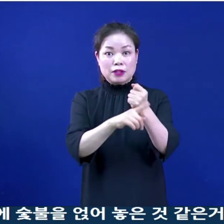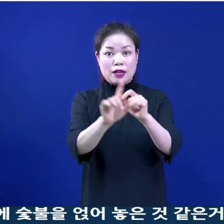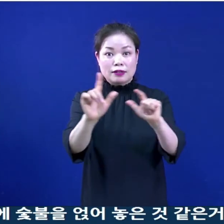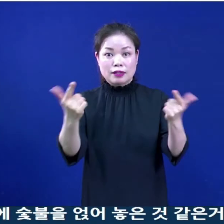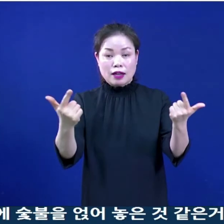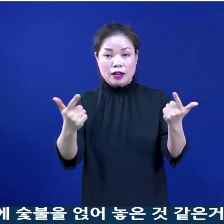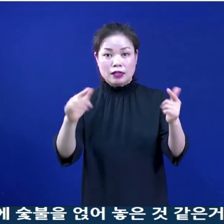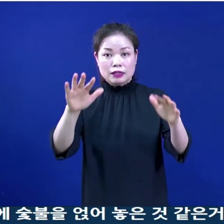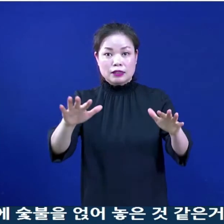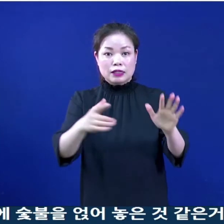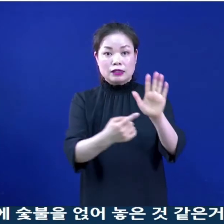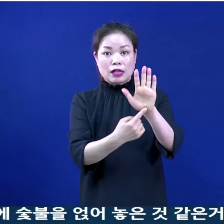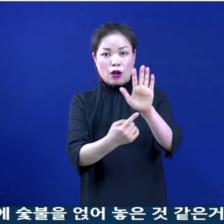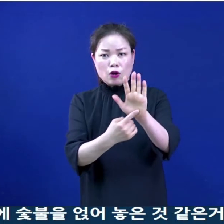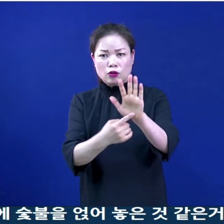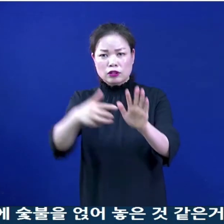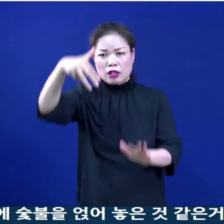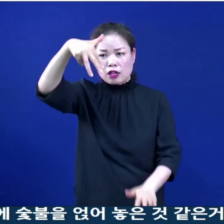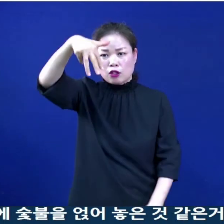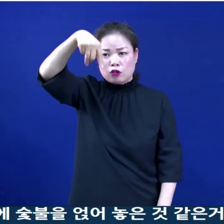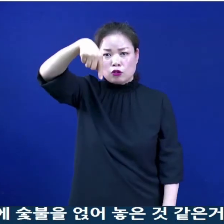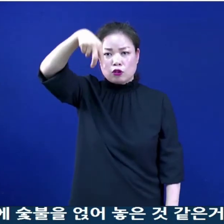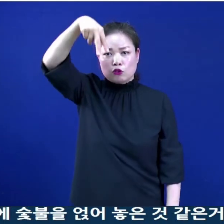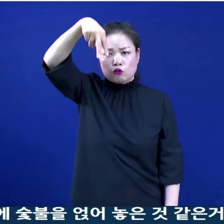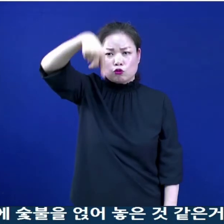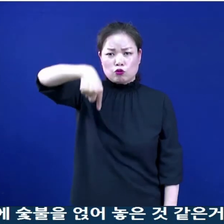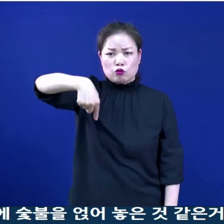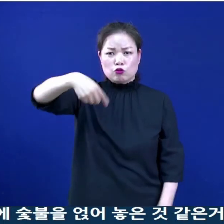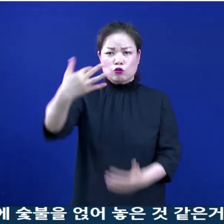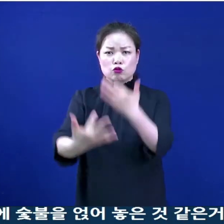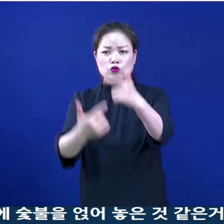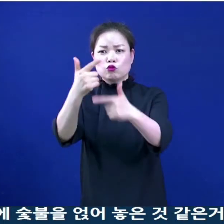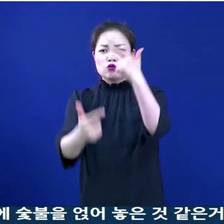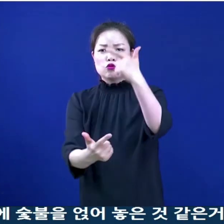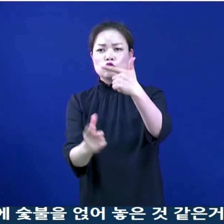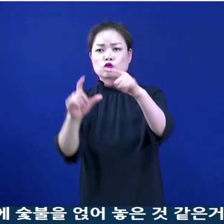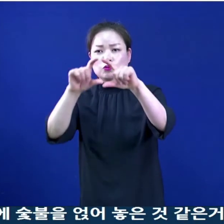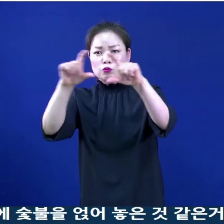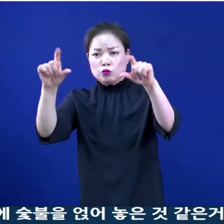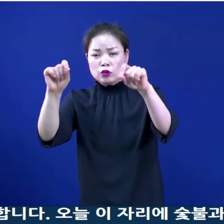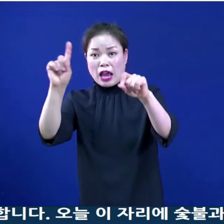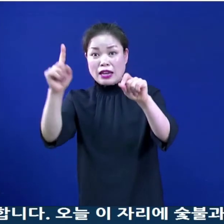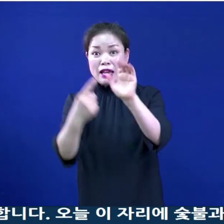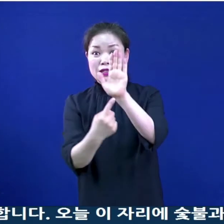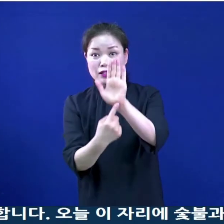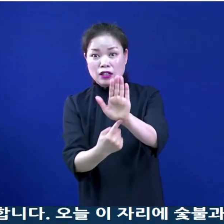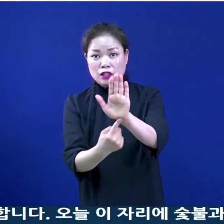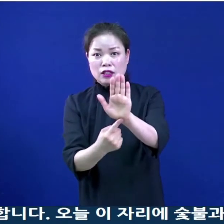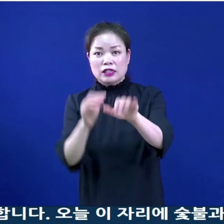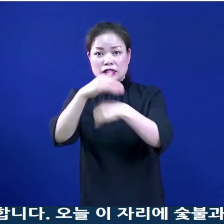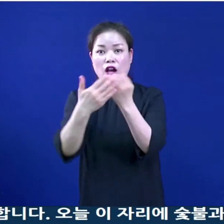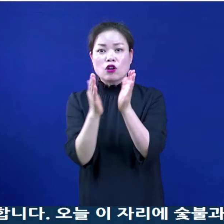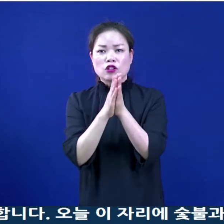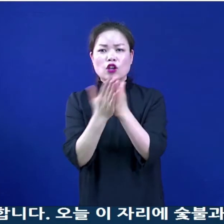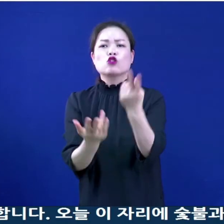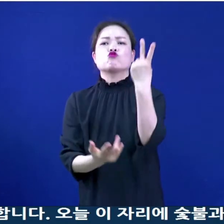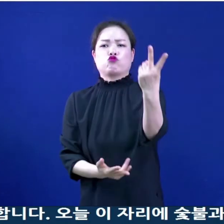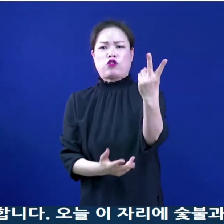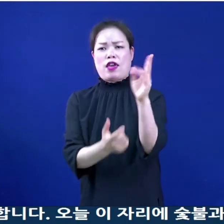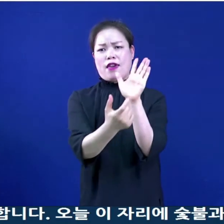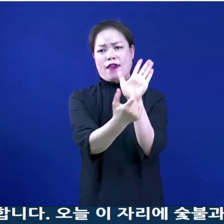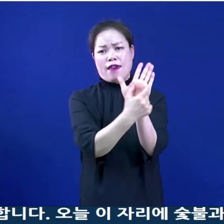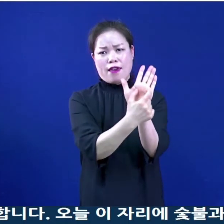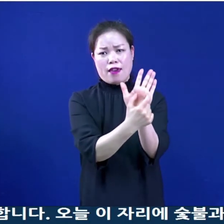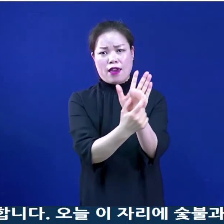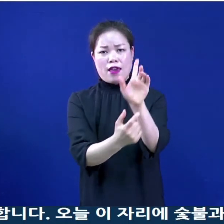오늘 요 자리에 나오는 숯불과 똑같은 숯불이 딱 한 번 더 나와요. 그러니까 성경 전체에 딱 2번 나오는 거예요. 또 한